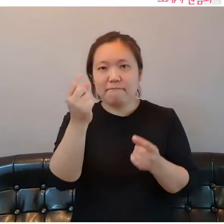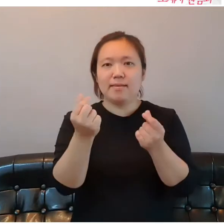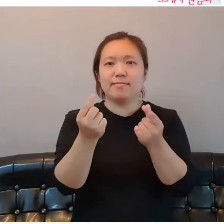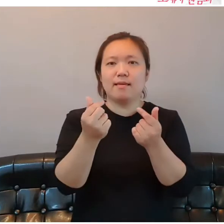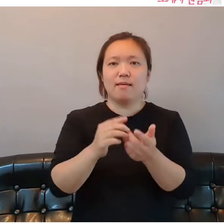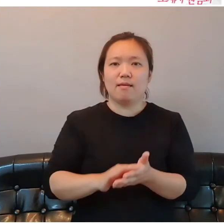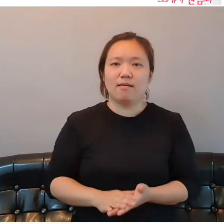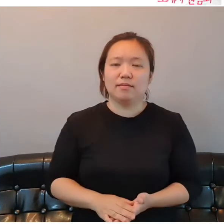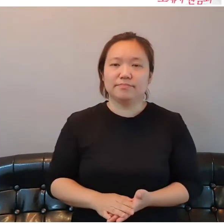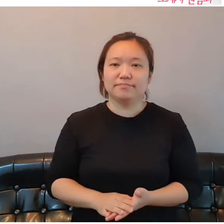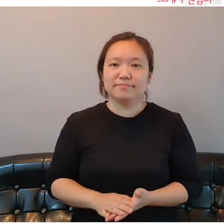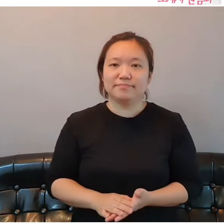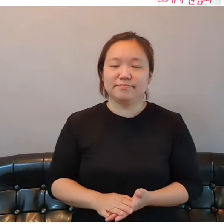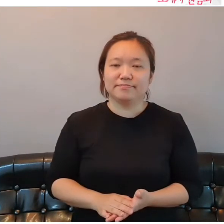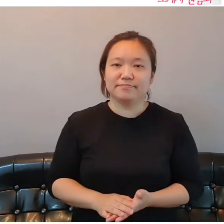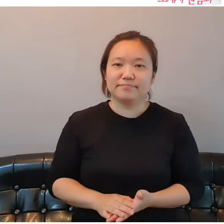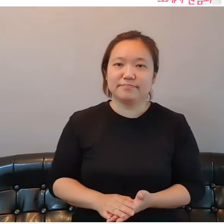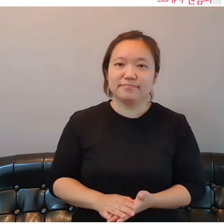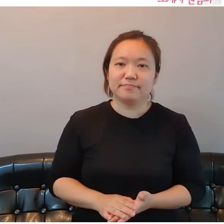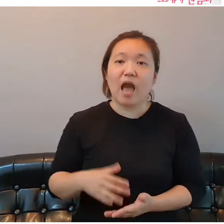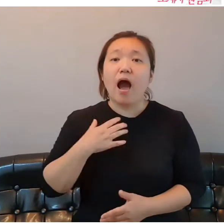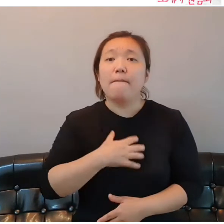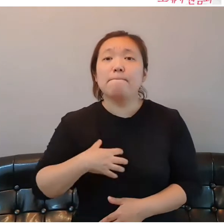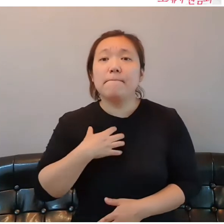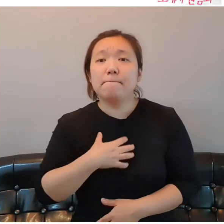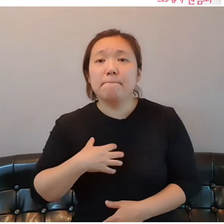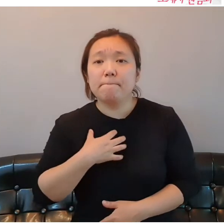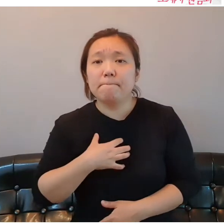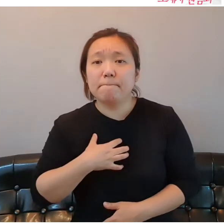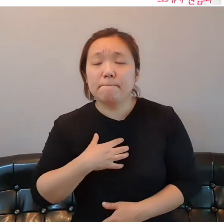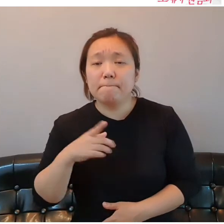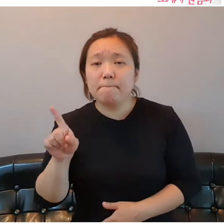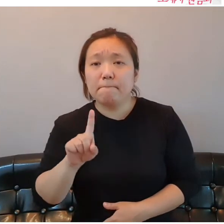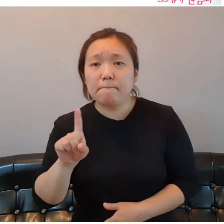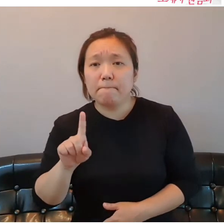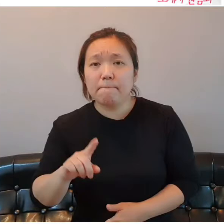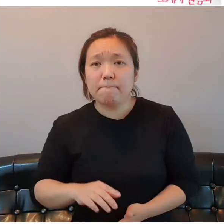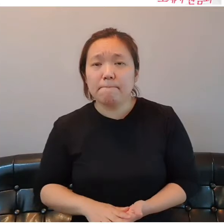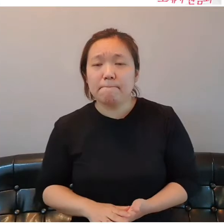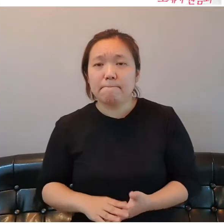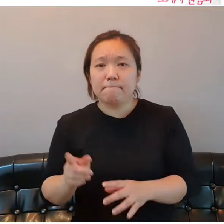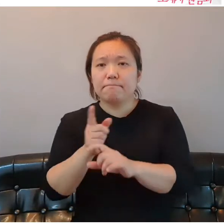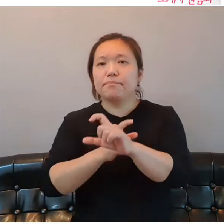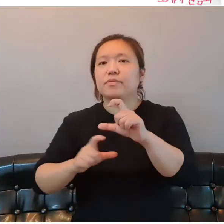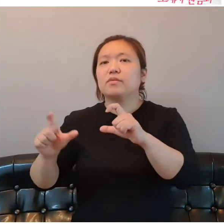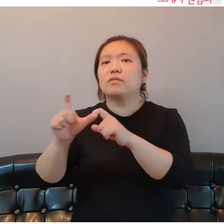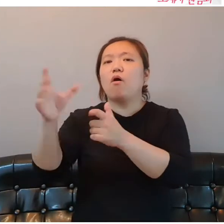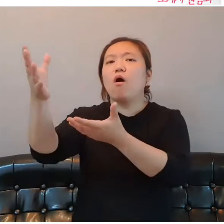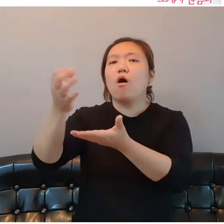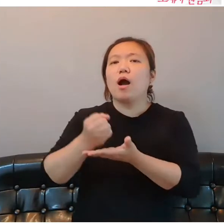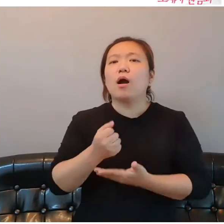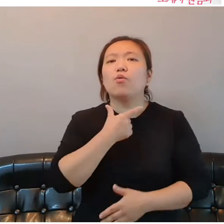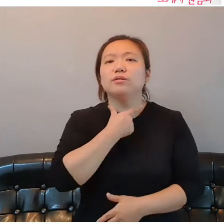걱정은 어디서 오느냐? 더 가지려고 하는 데서, 더 받으려고 하는 데서 옵니다.